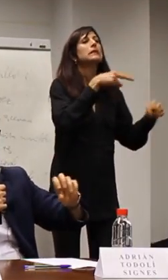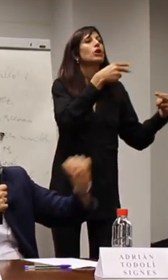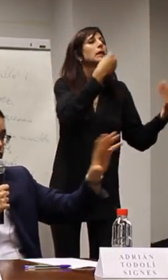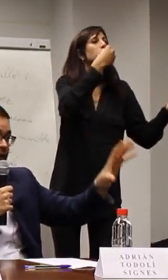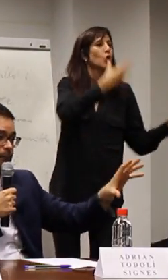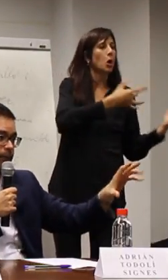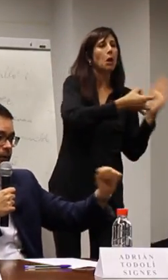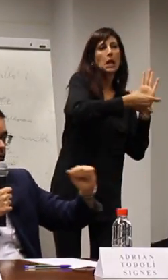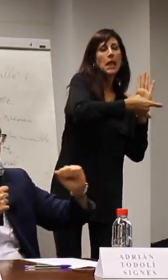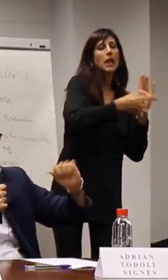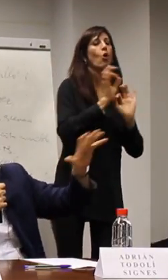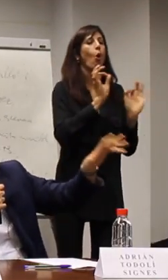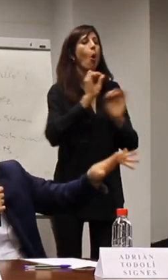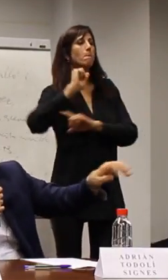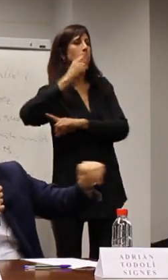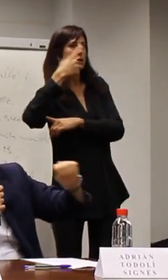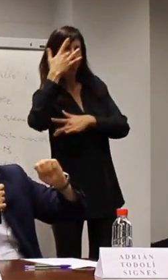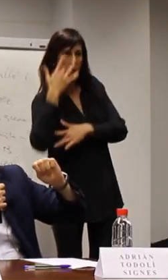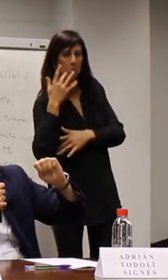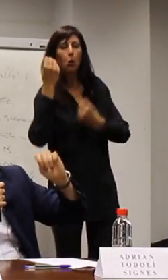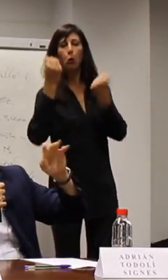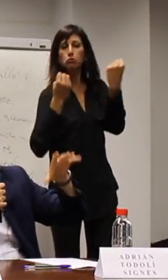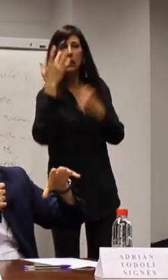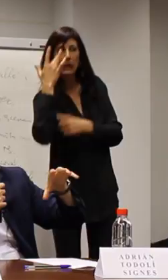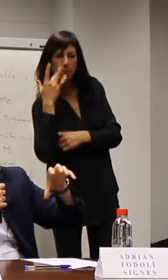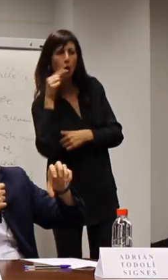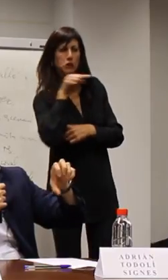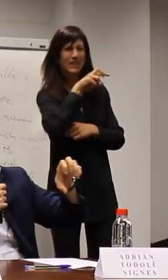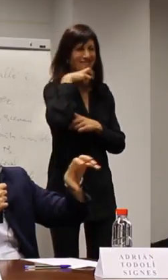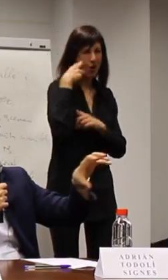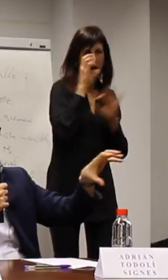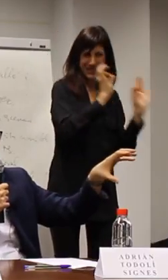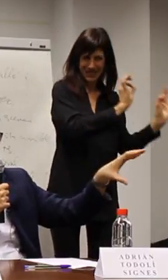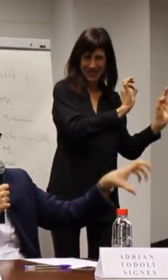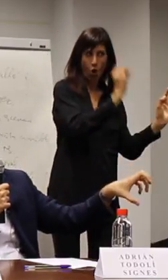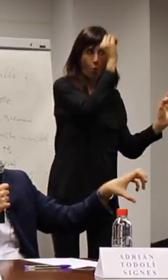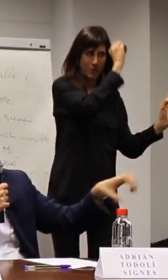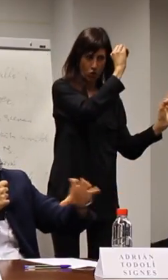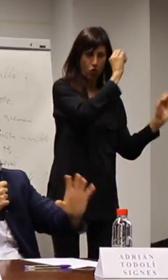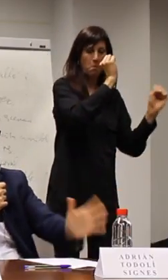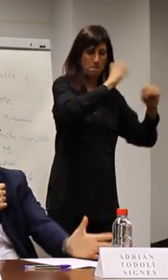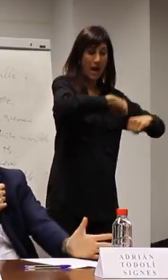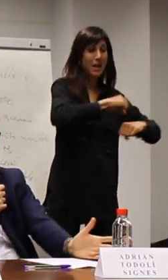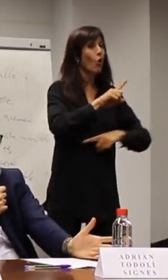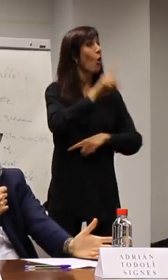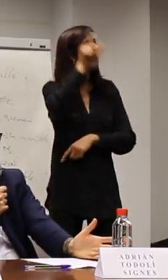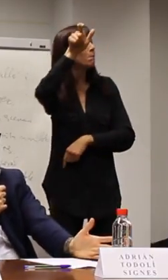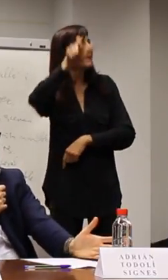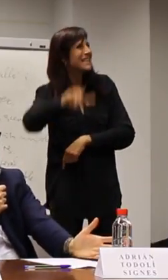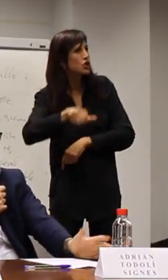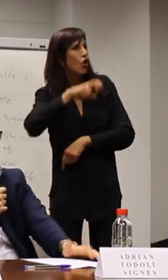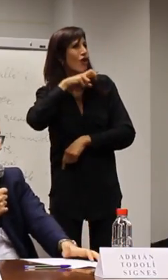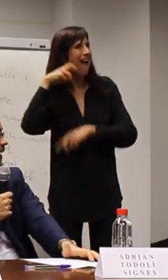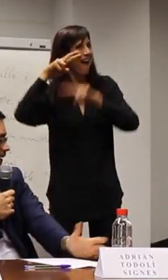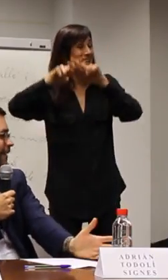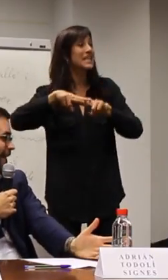valorar que el piso esté limpio, que el coche esté limpio, y la otra es valorar a una persona. No sé si habéis visto Black Mirror,